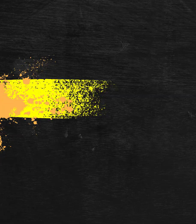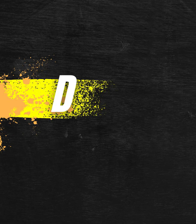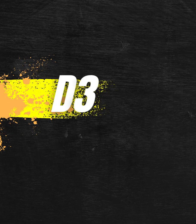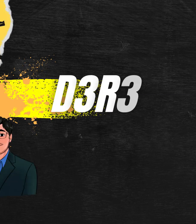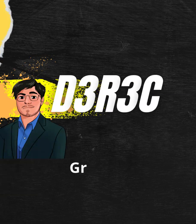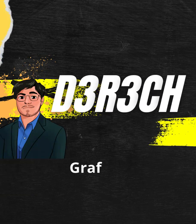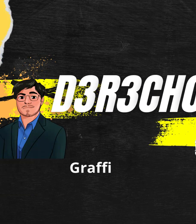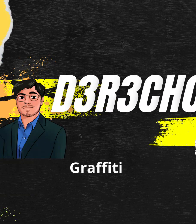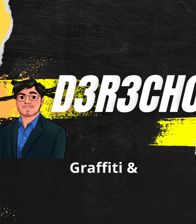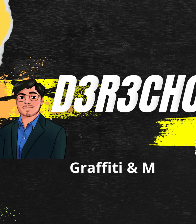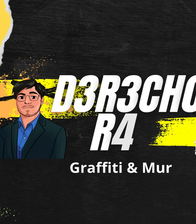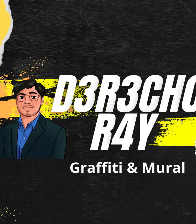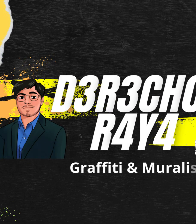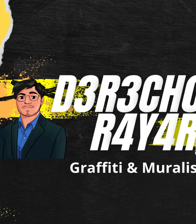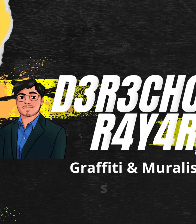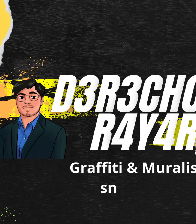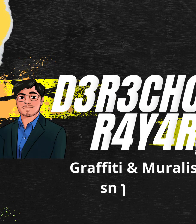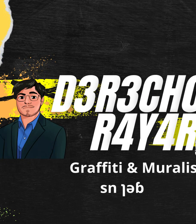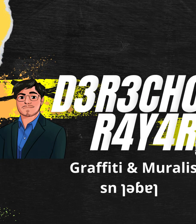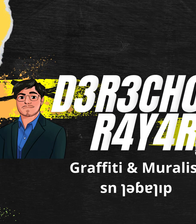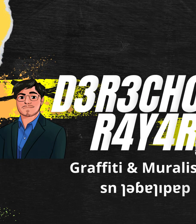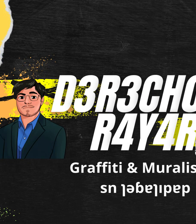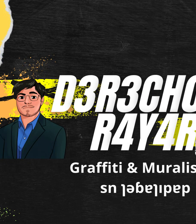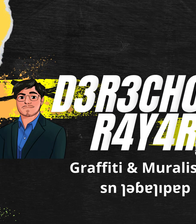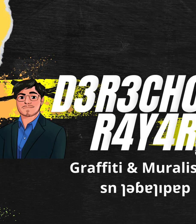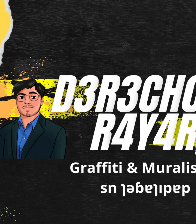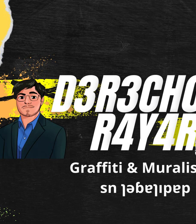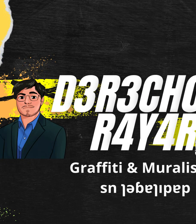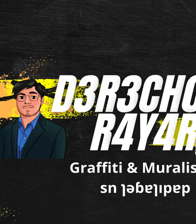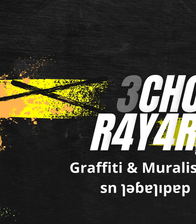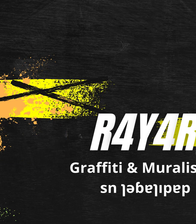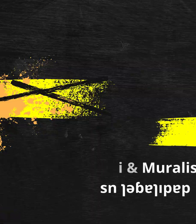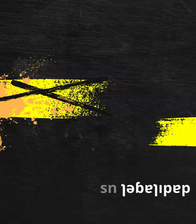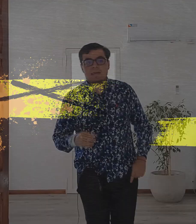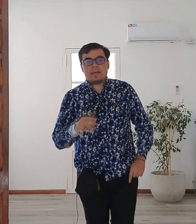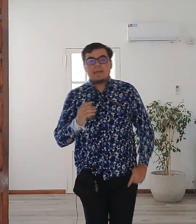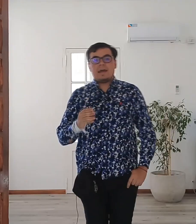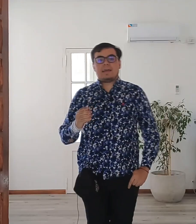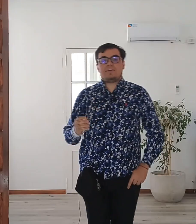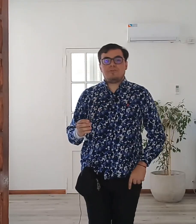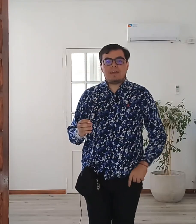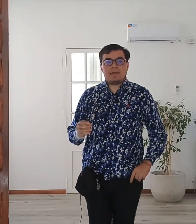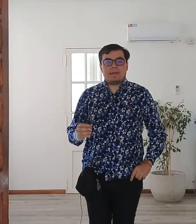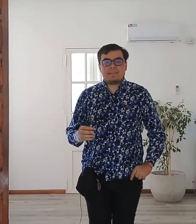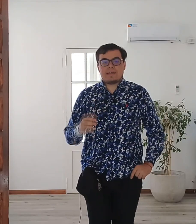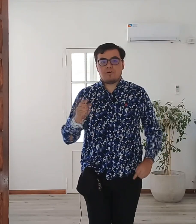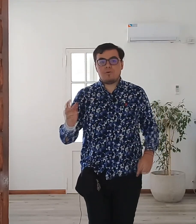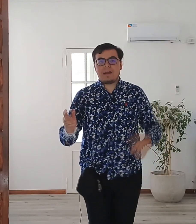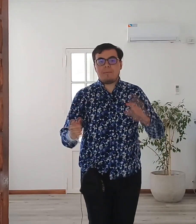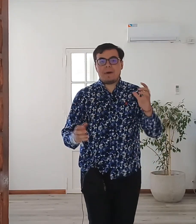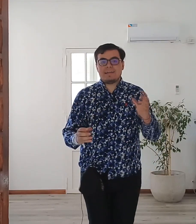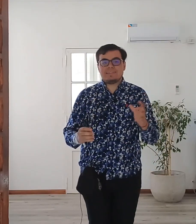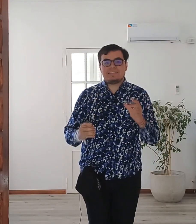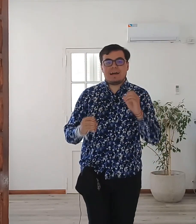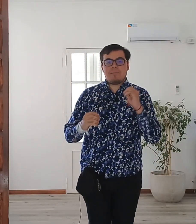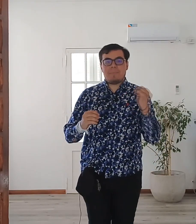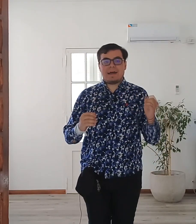la calle que llegan a toda parte. Convertimos la esquina en una galería de arte. ¿Qué es aquello que decora, mancha,